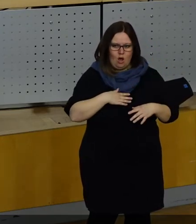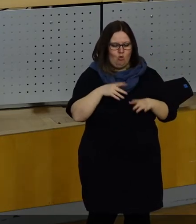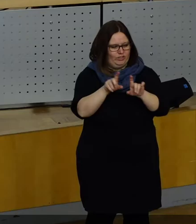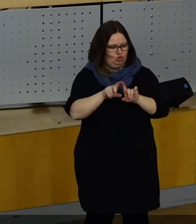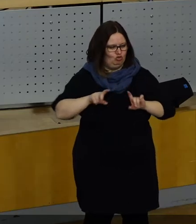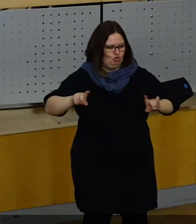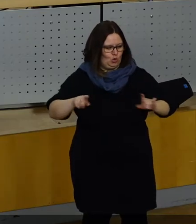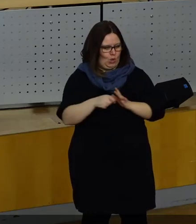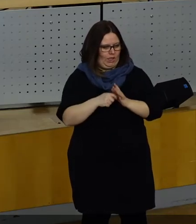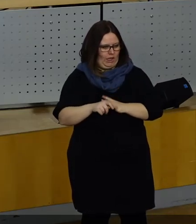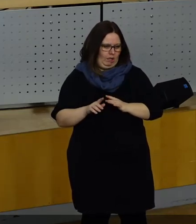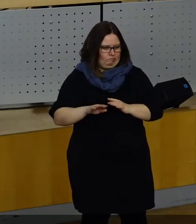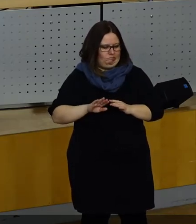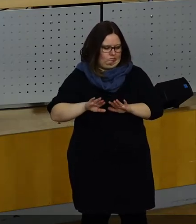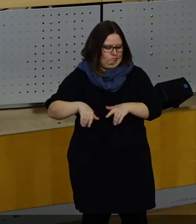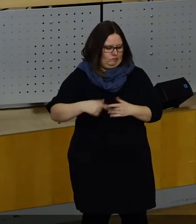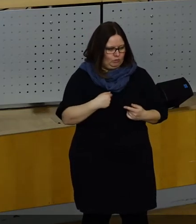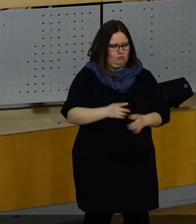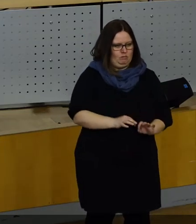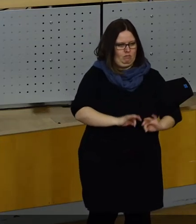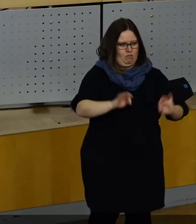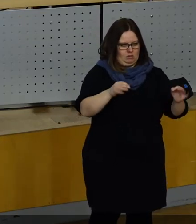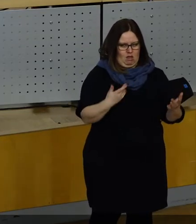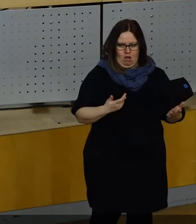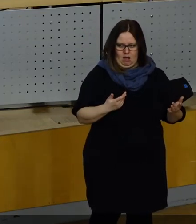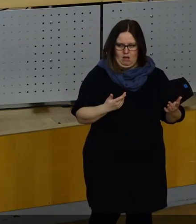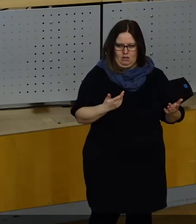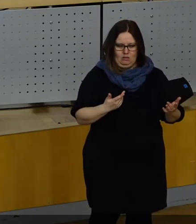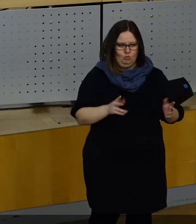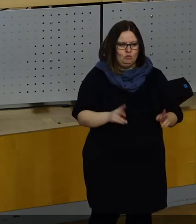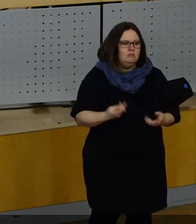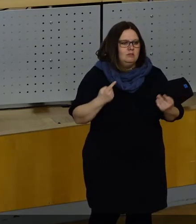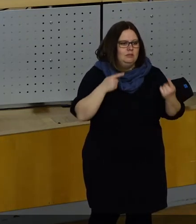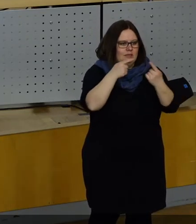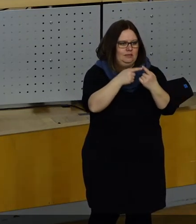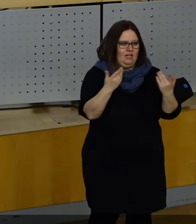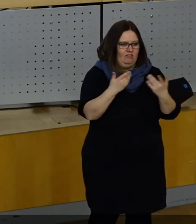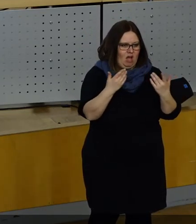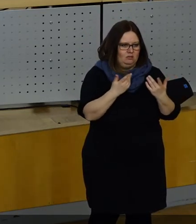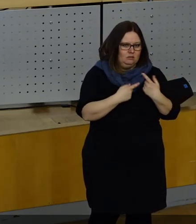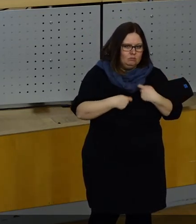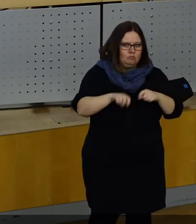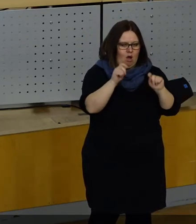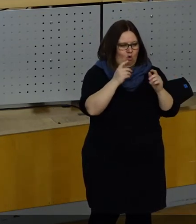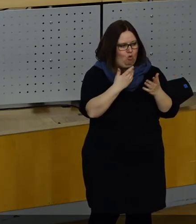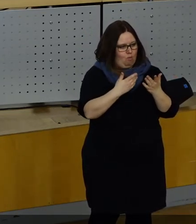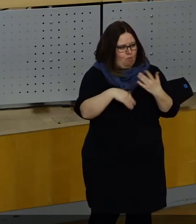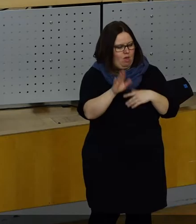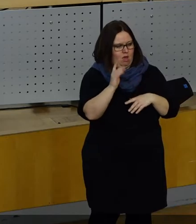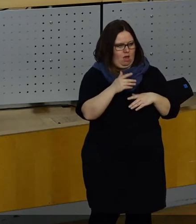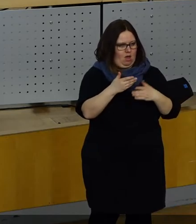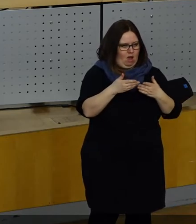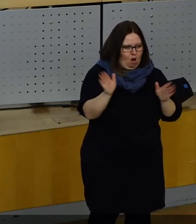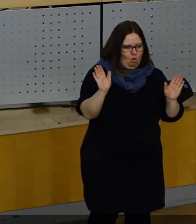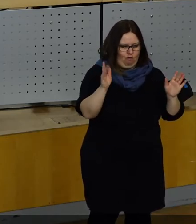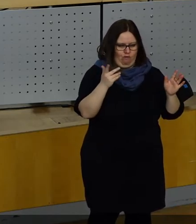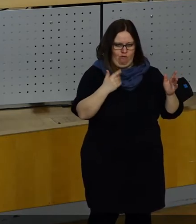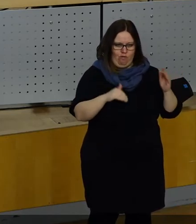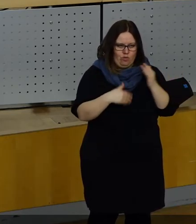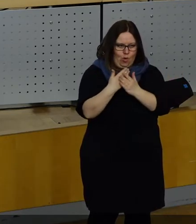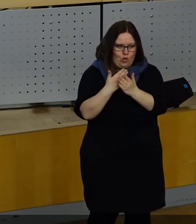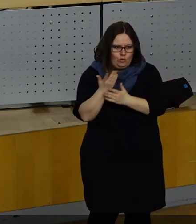gewesen. Wo müssen wir also hin? Baukultur in Dresden braucht in Zukunft sowohl Aufgeschlossenheit für gutes Neues